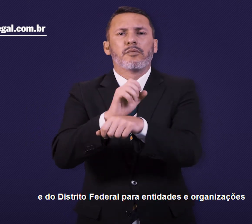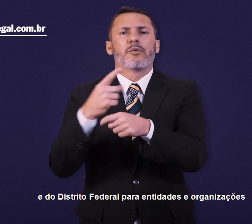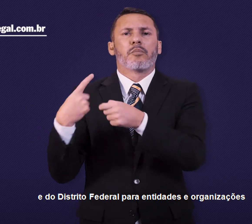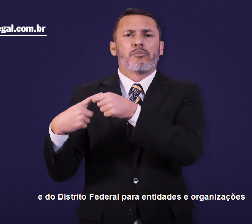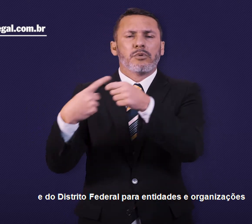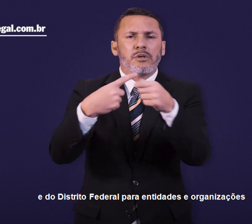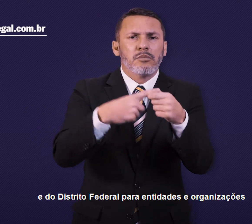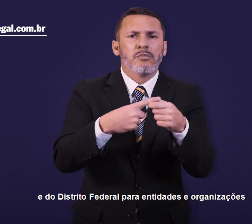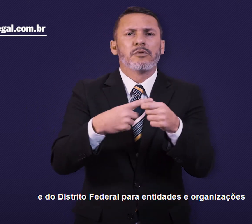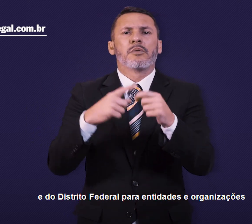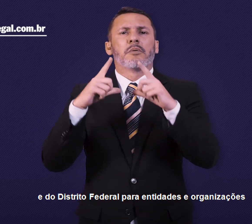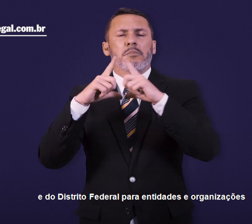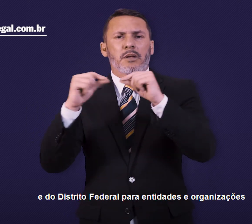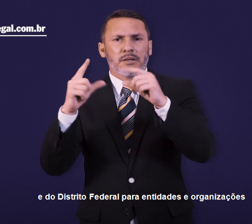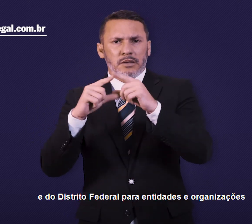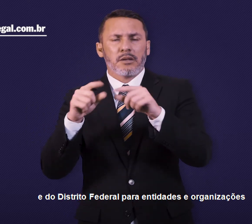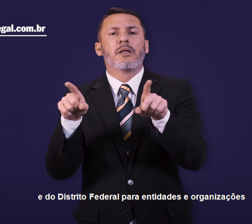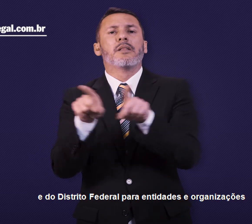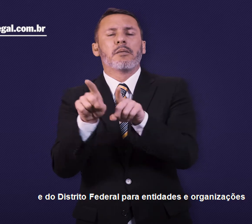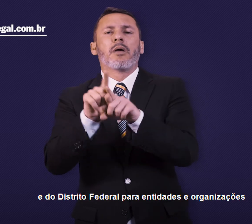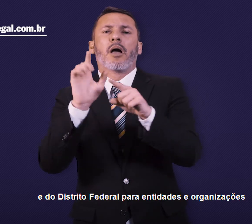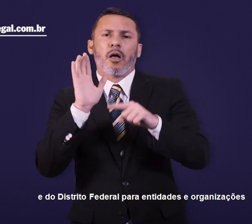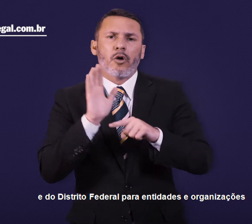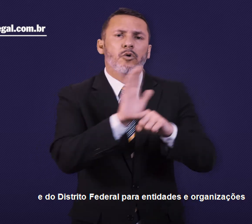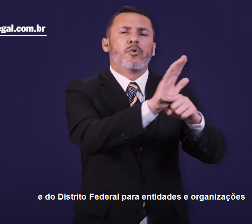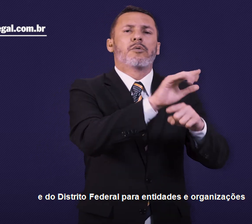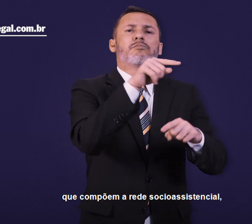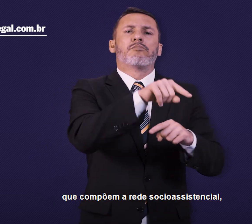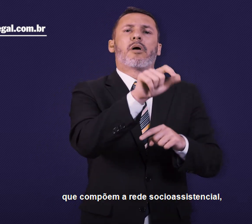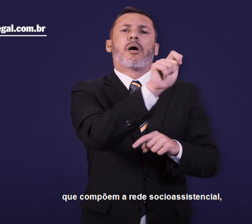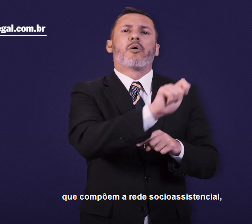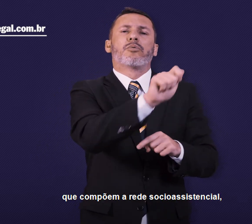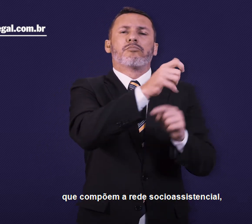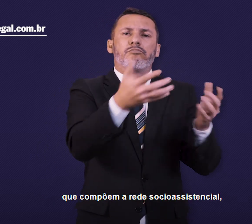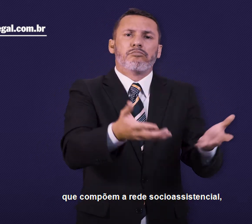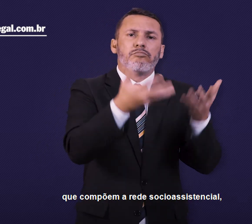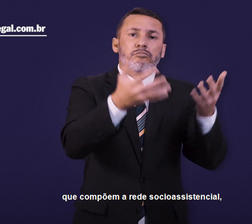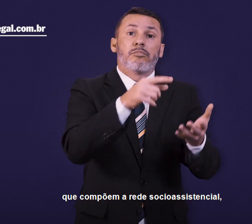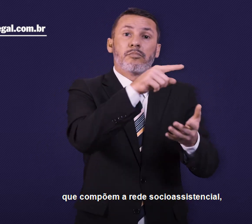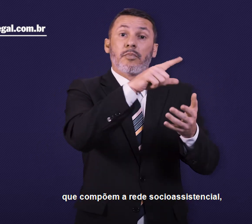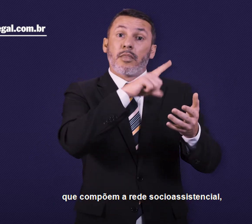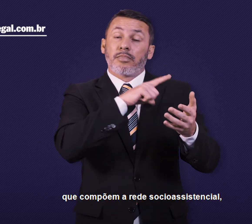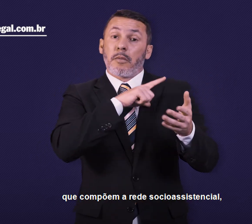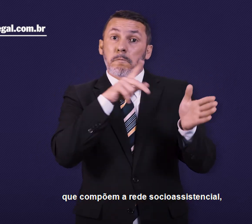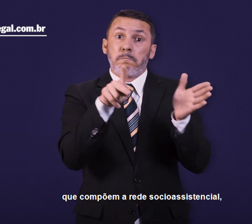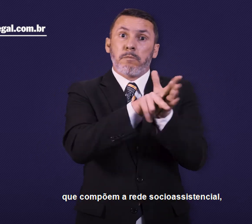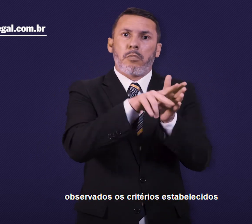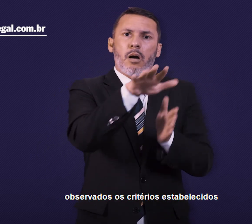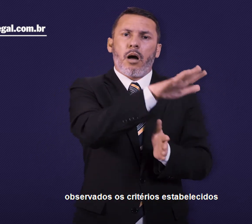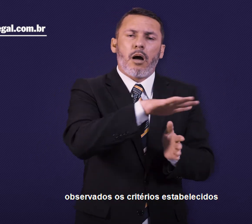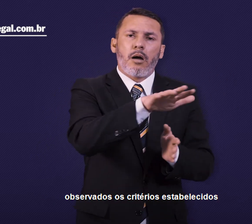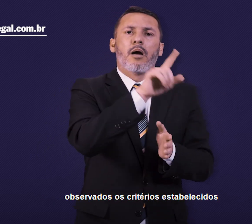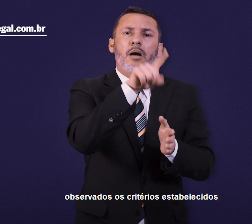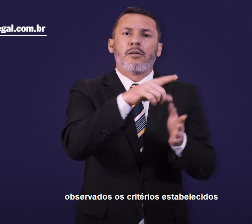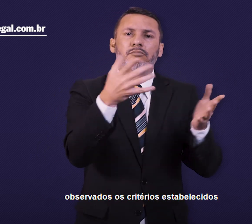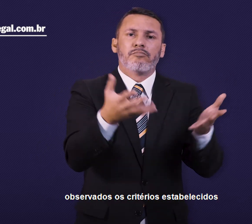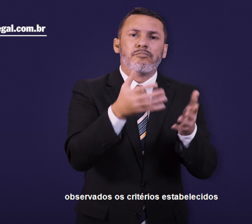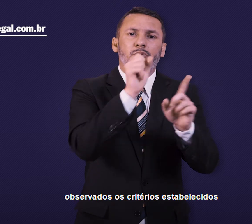do Distrito Federal para entidades e organizações que compõem a rede socioassistencial, observados os